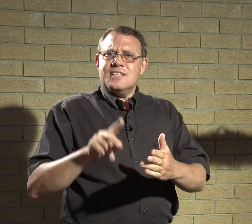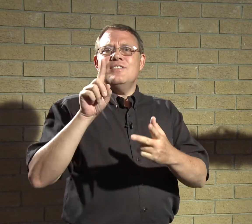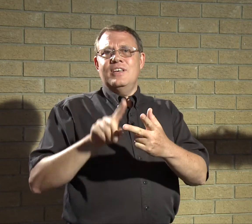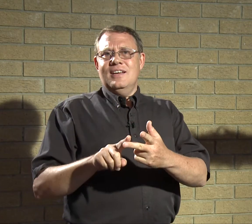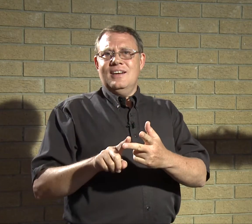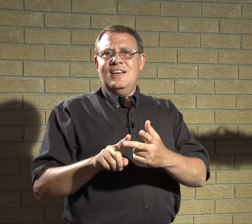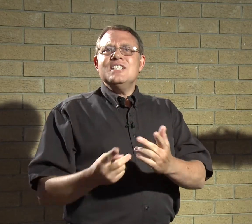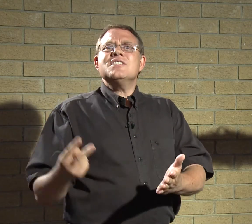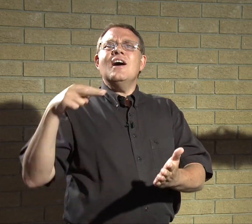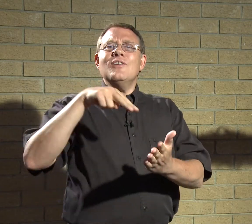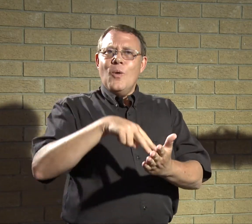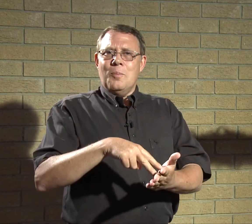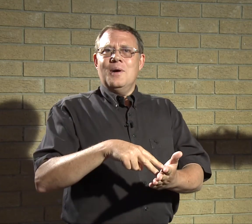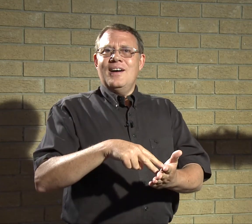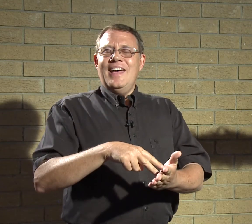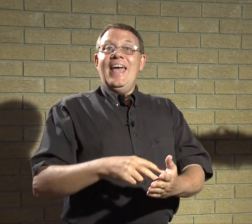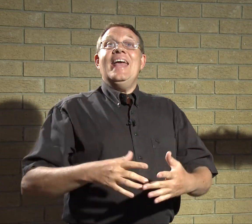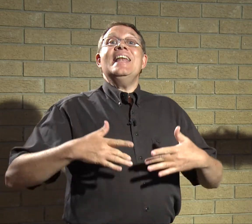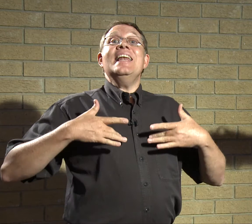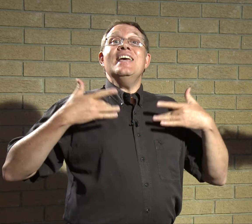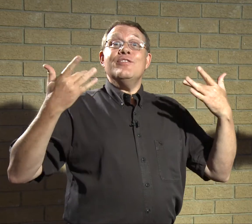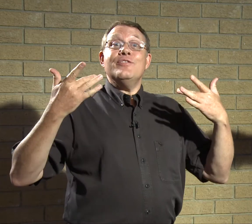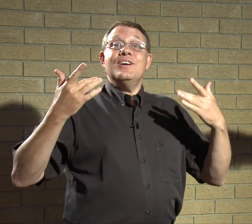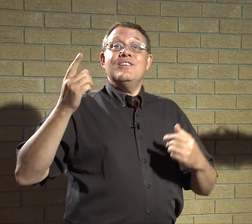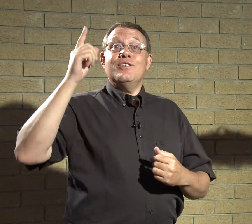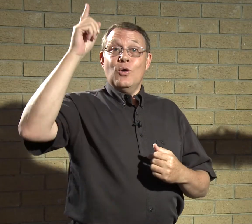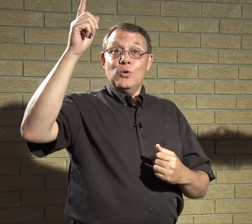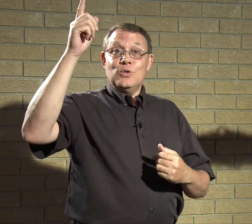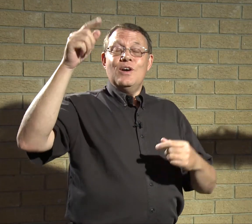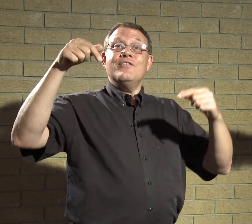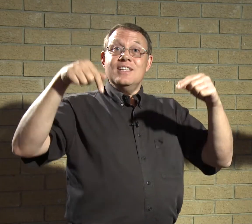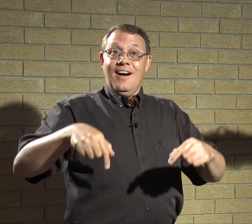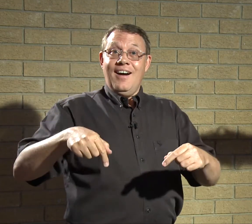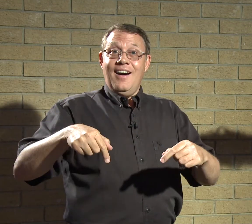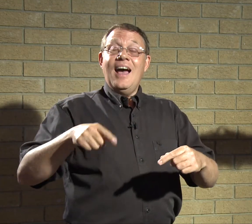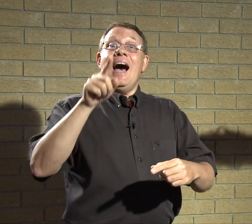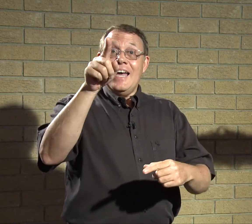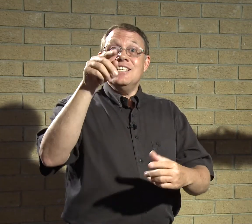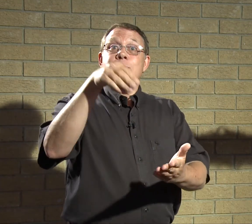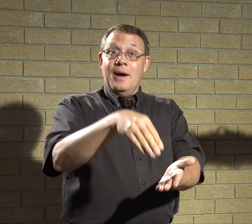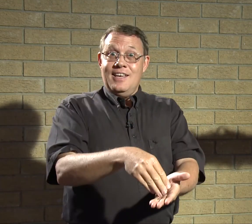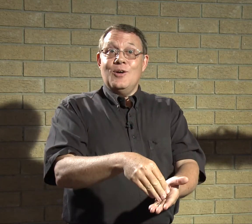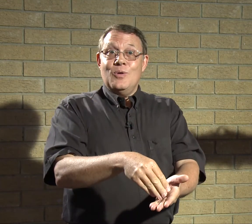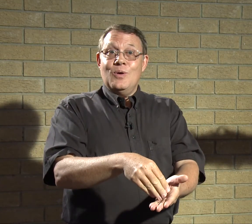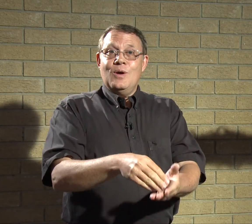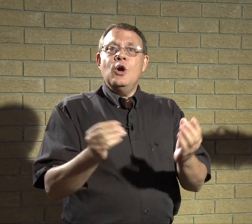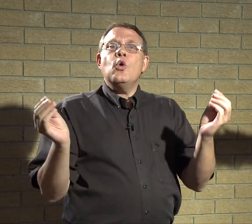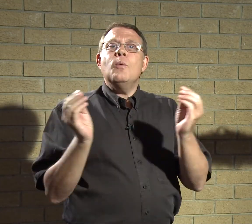dit weer. Staan op en leef vir God vandag. Hy is by jou. Kom ons